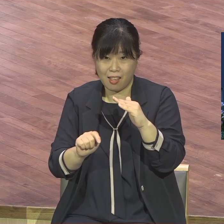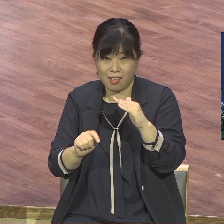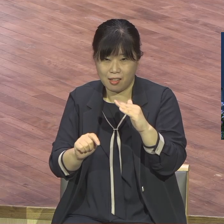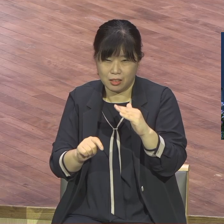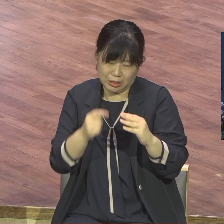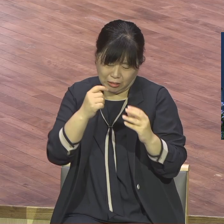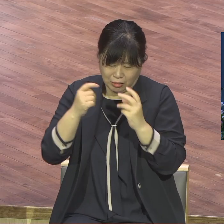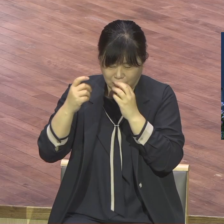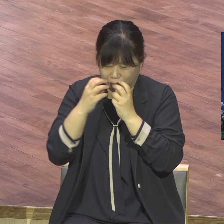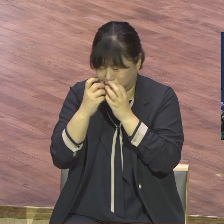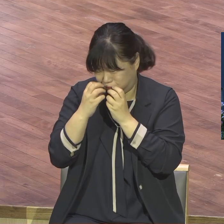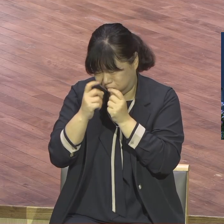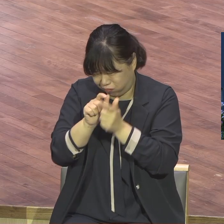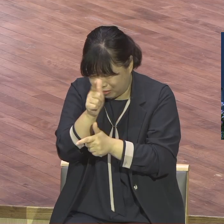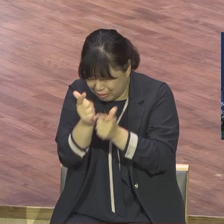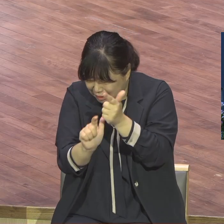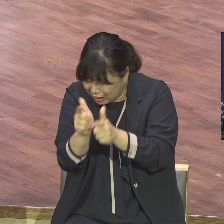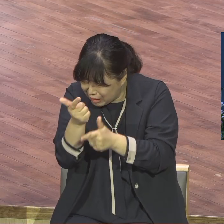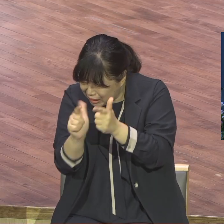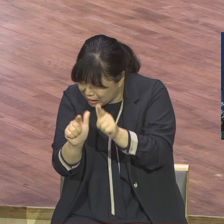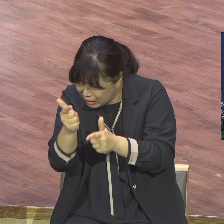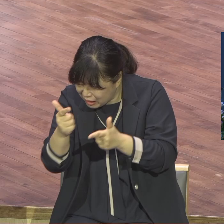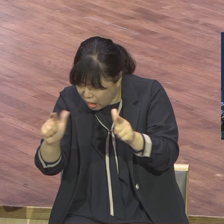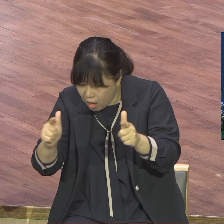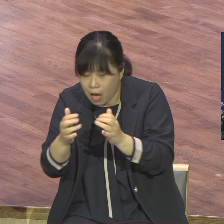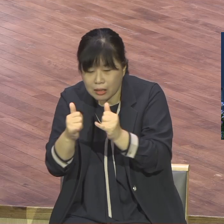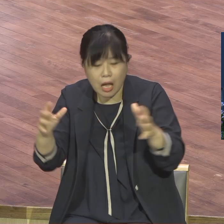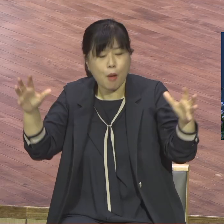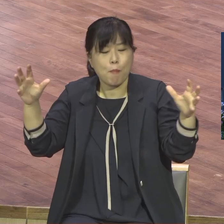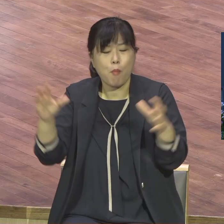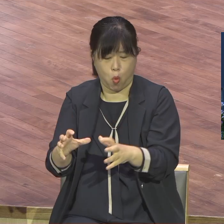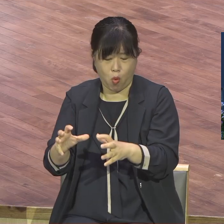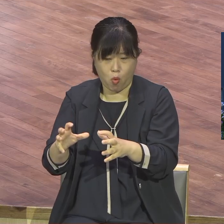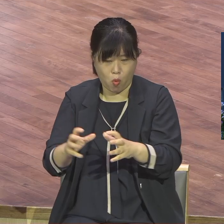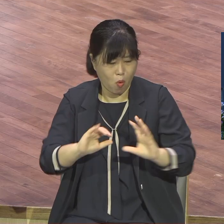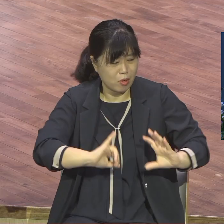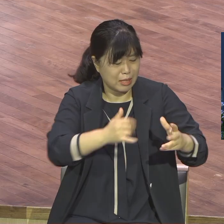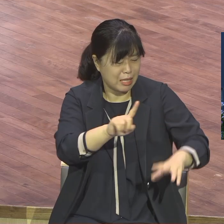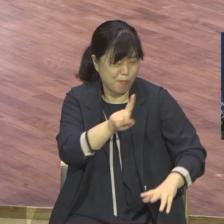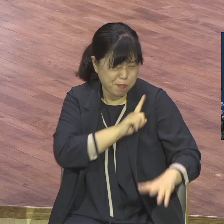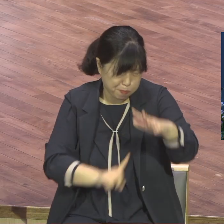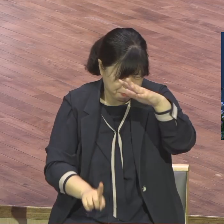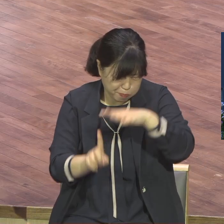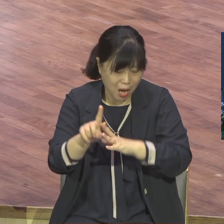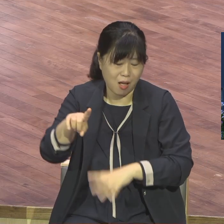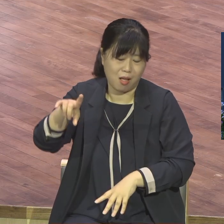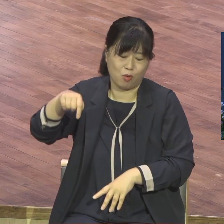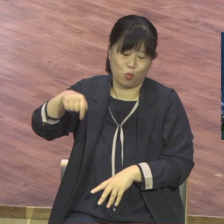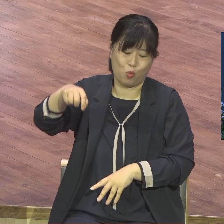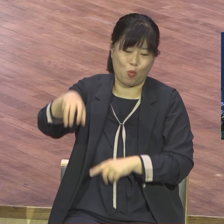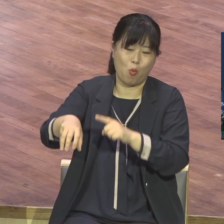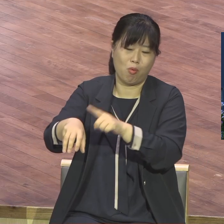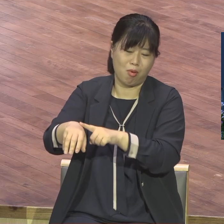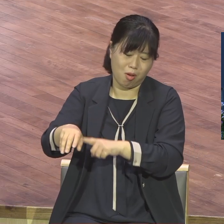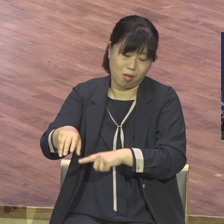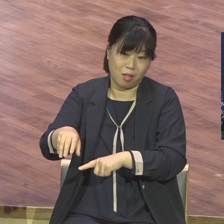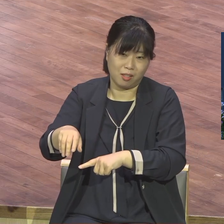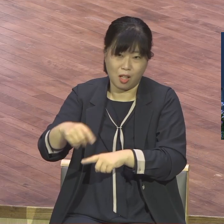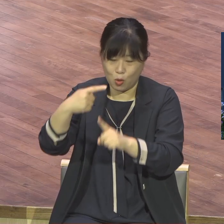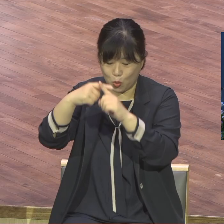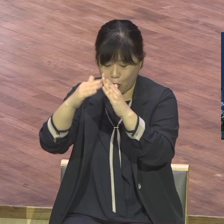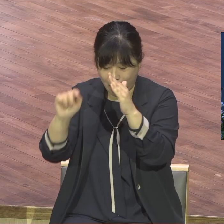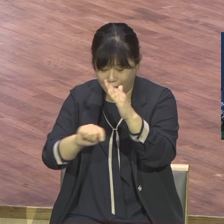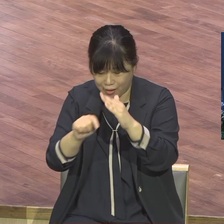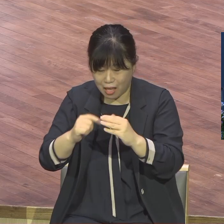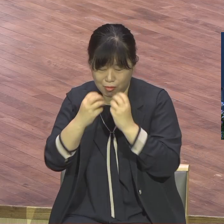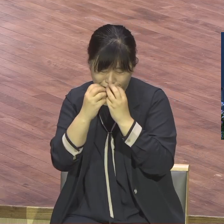이질적인 집단이 없다 그래서 전혀 그렇게 다릅니다. 이질적이에요. 교회만큼. 그